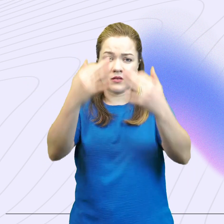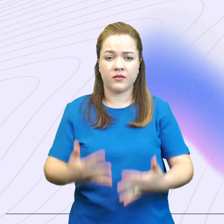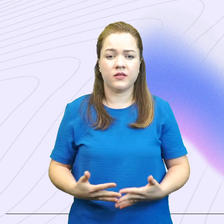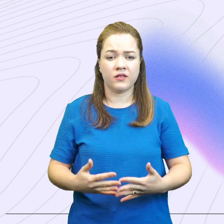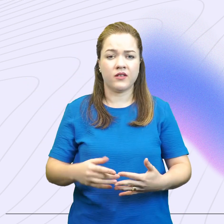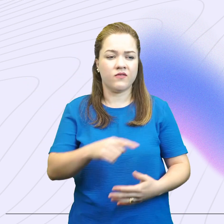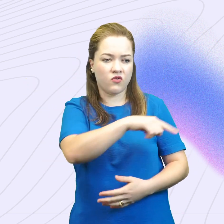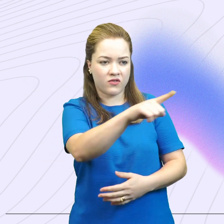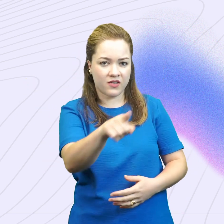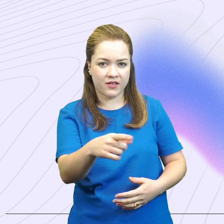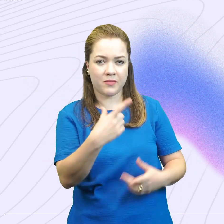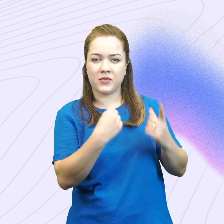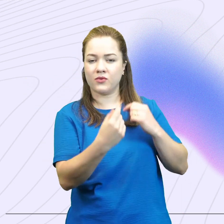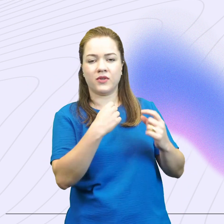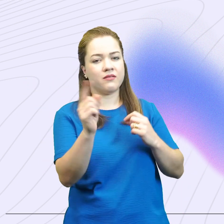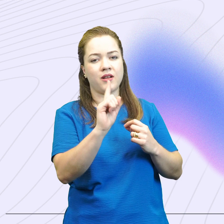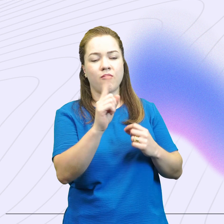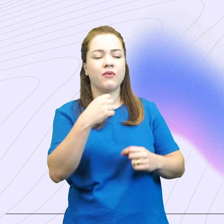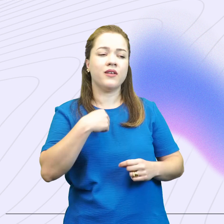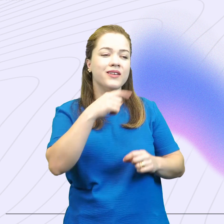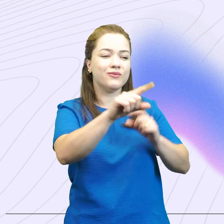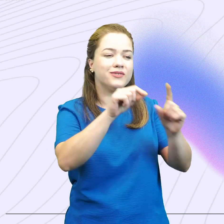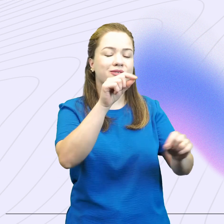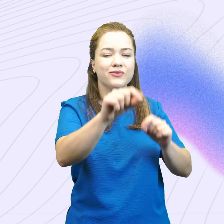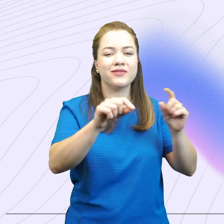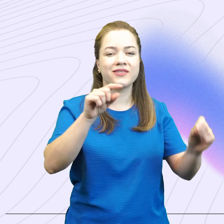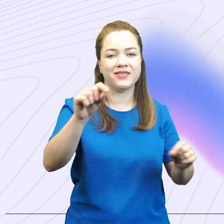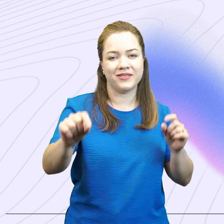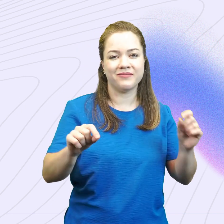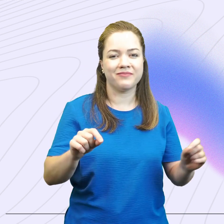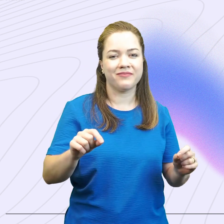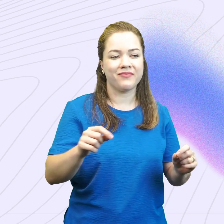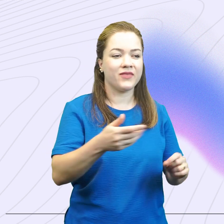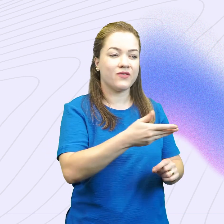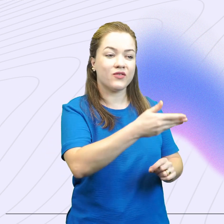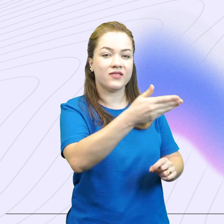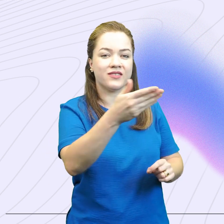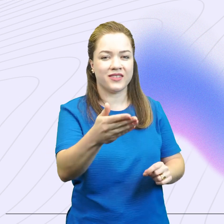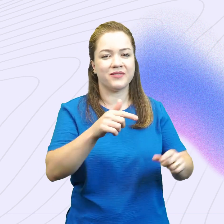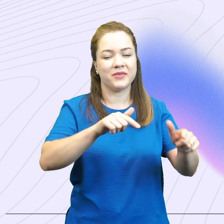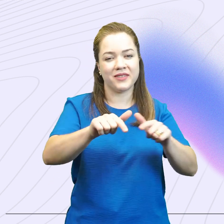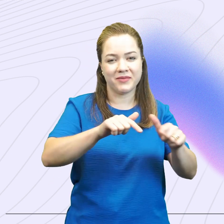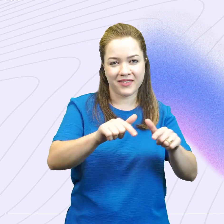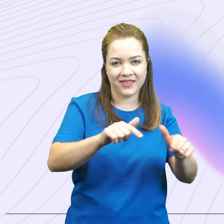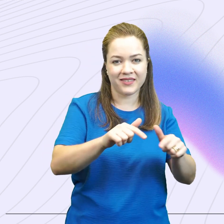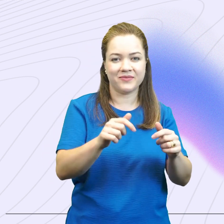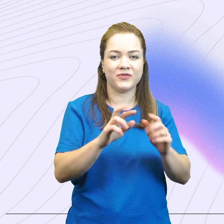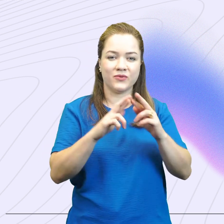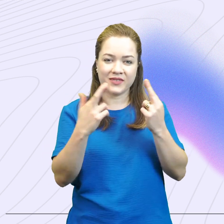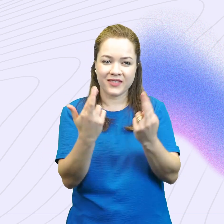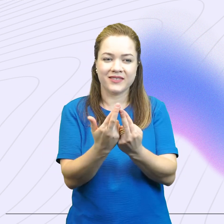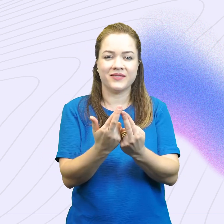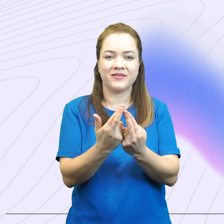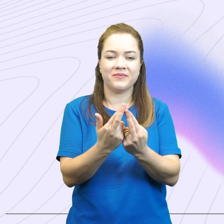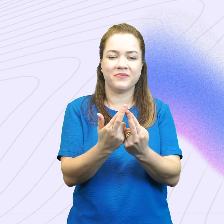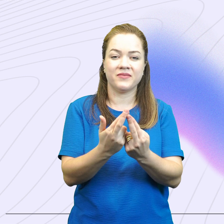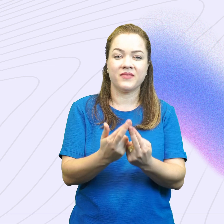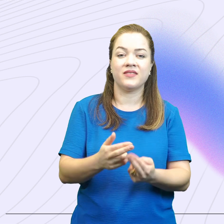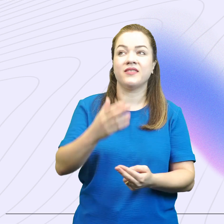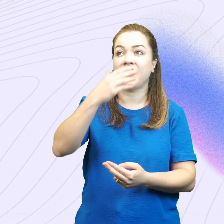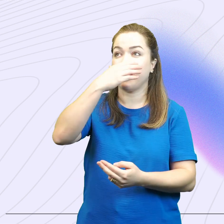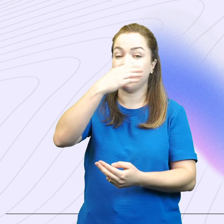irem e darem frutos, frutos que permaneçam, a fim de que o Pai conceda a vocês o que pedirem em meu